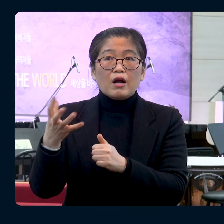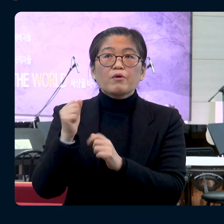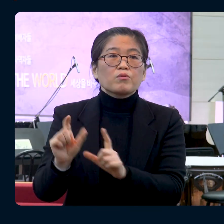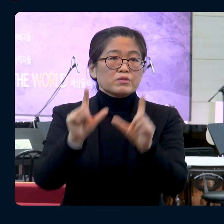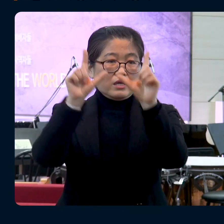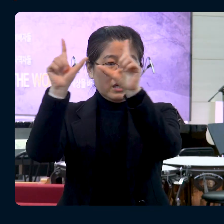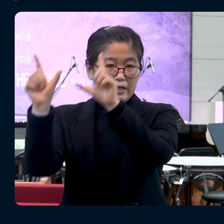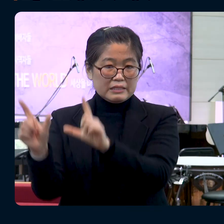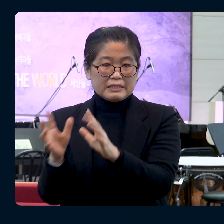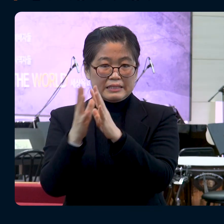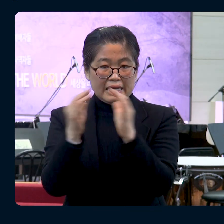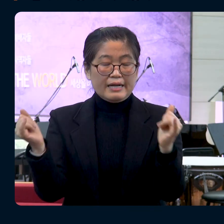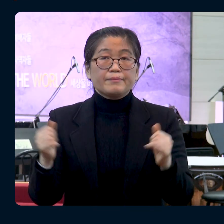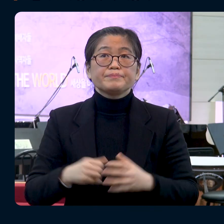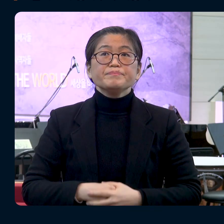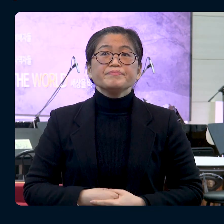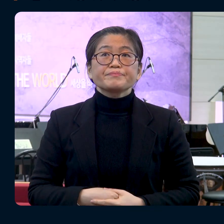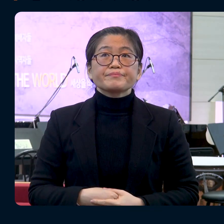기쁨으로 충분한 사람이에요.